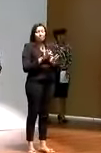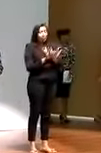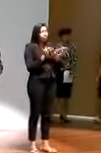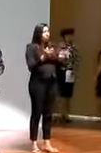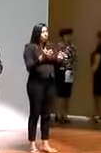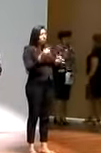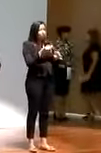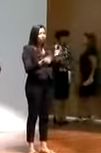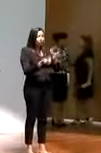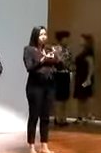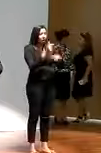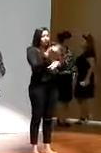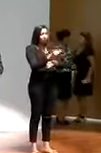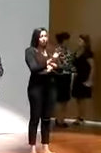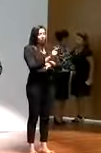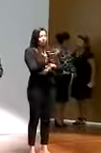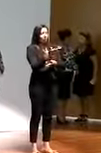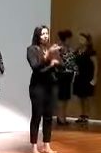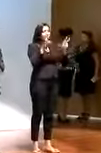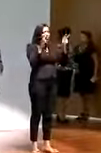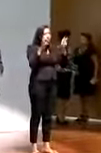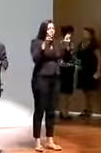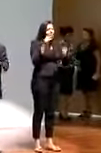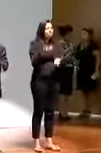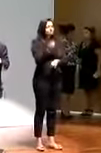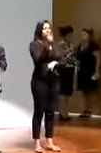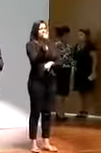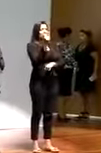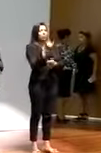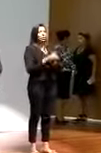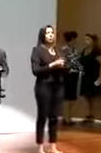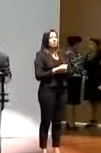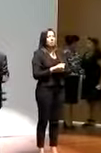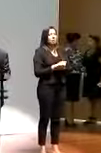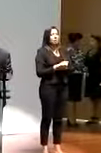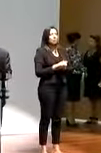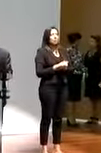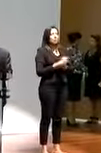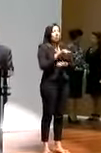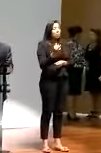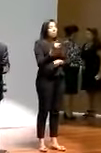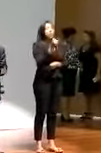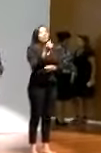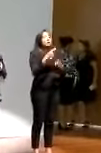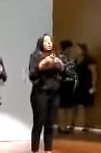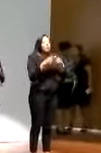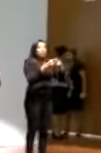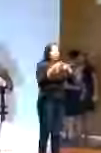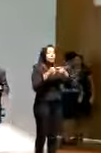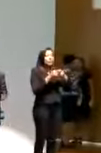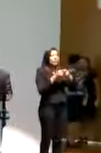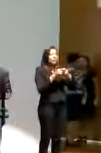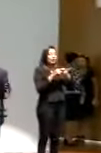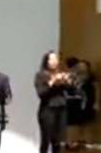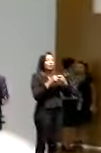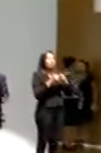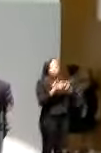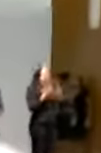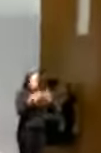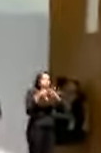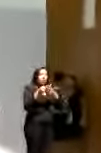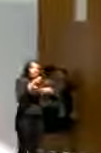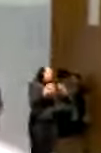foi fundamental exatamente por isso, porque a dimensão fiscal foi sempre o calcanhar de Aquiles de todas as nossas tentativas